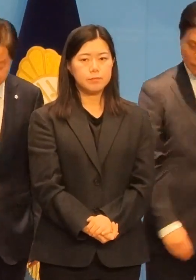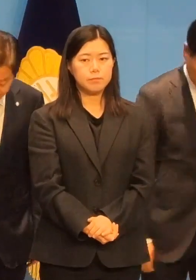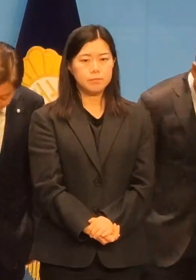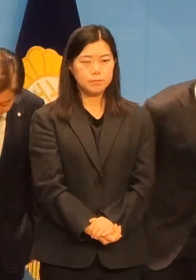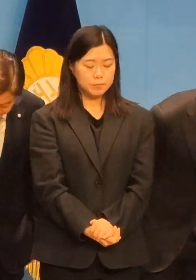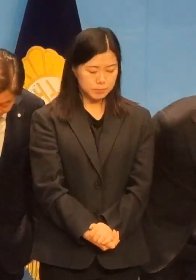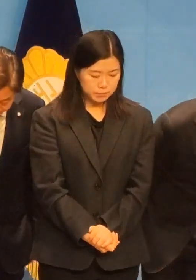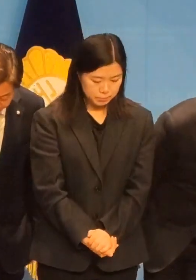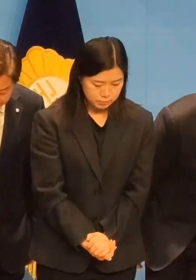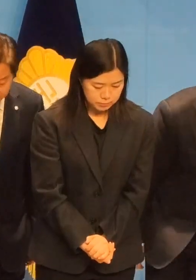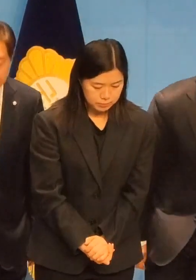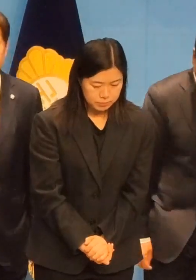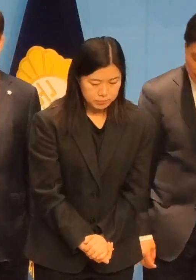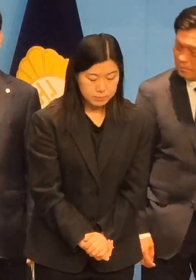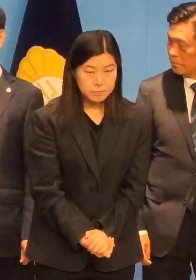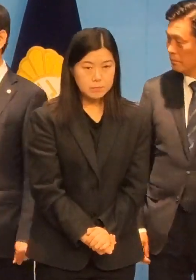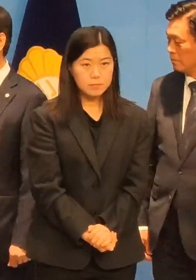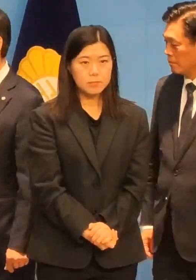예.